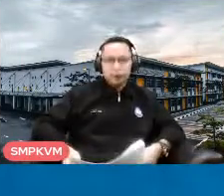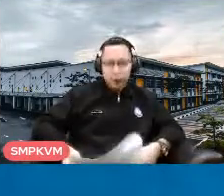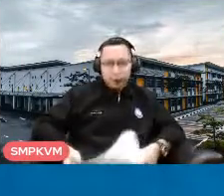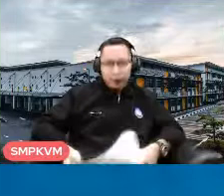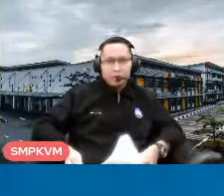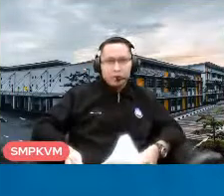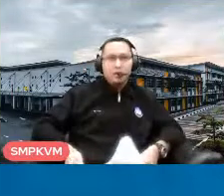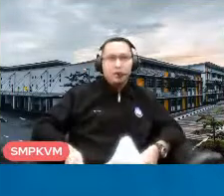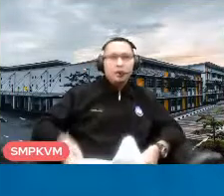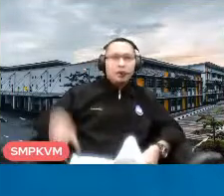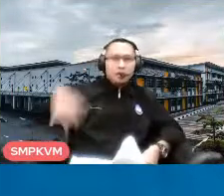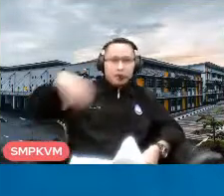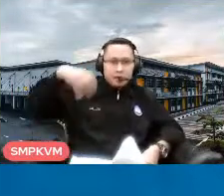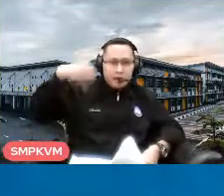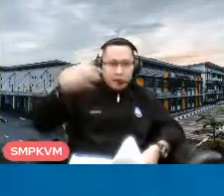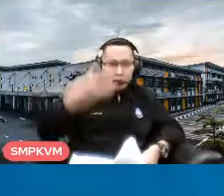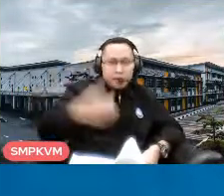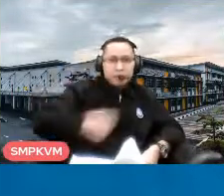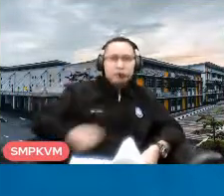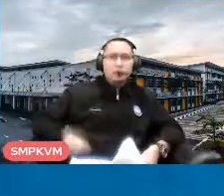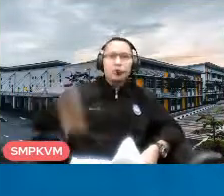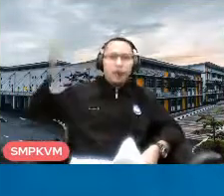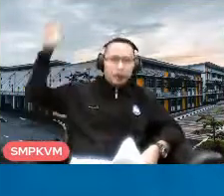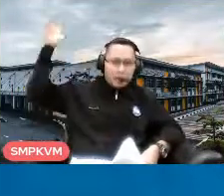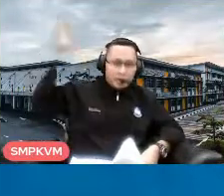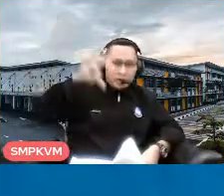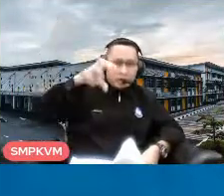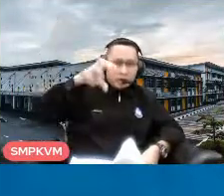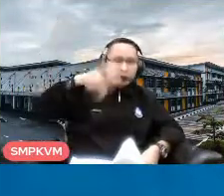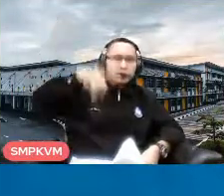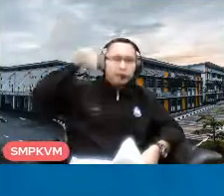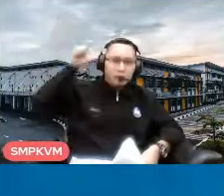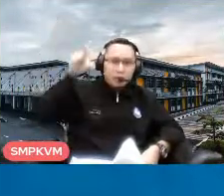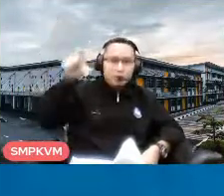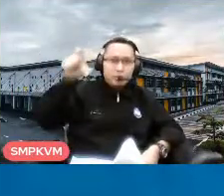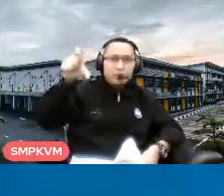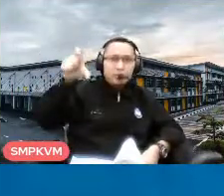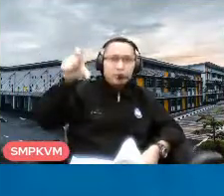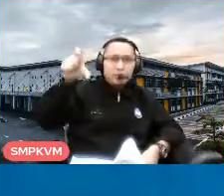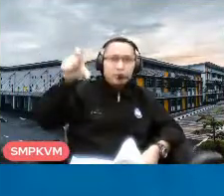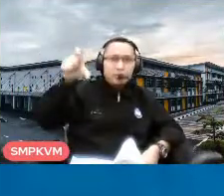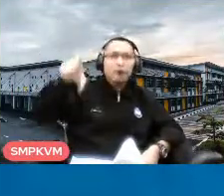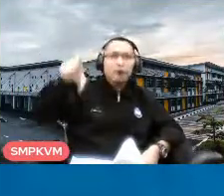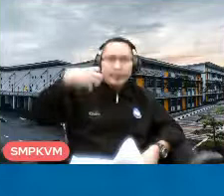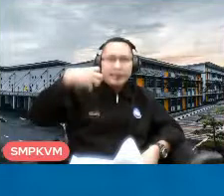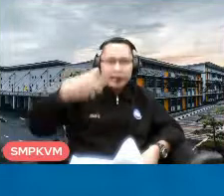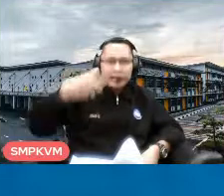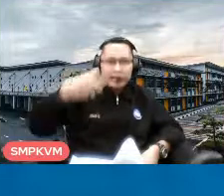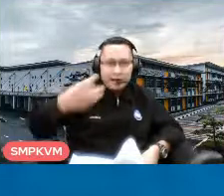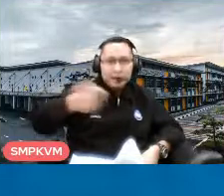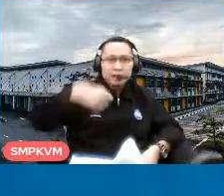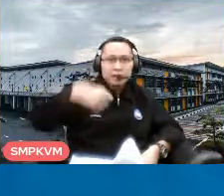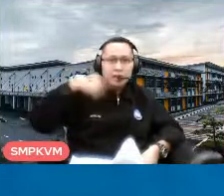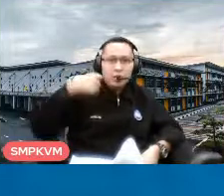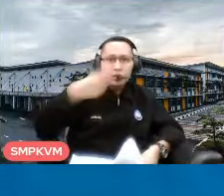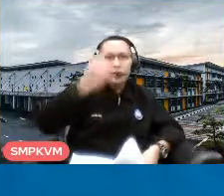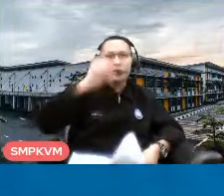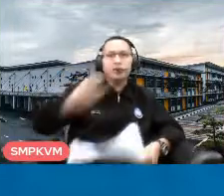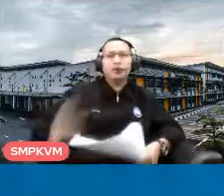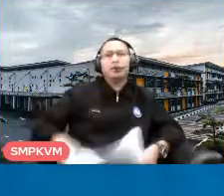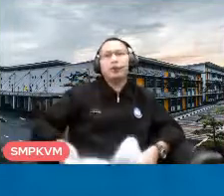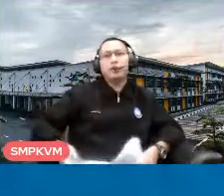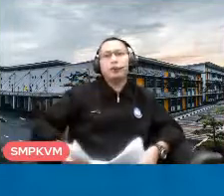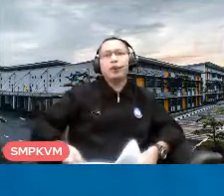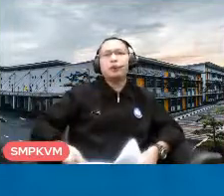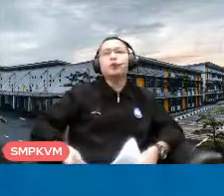ini ataupun pengawas sekolah di anak oleh guru-guru Arahkan Dio diasuh kamu kamu pula ikrar hanya sihobuk Lagi